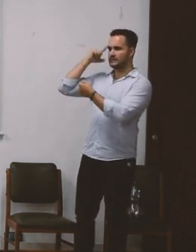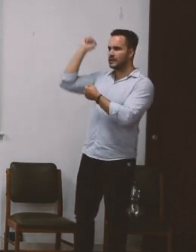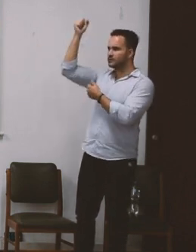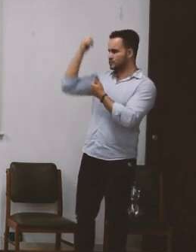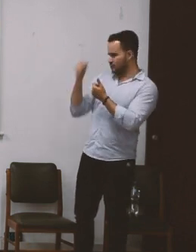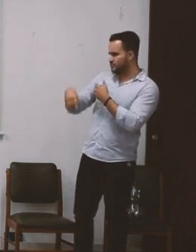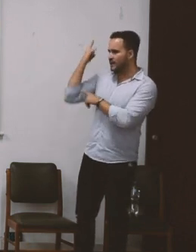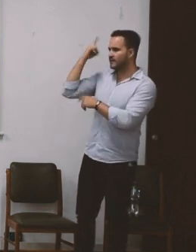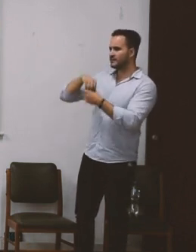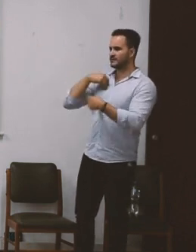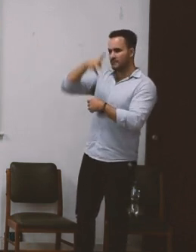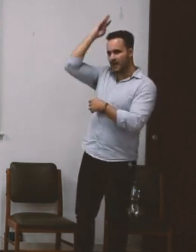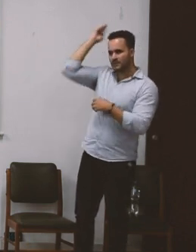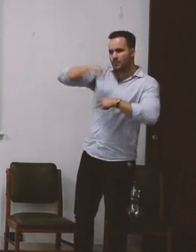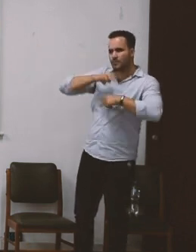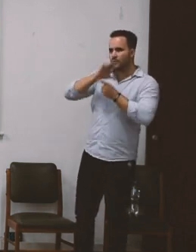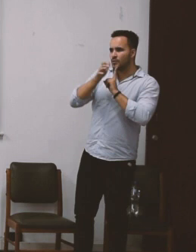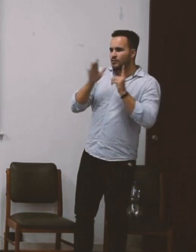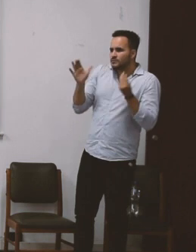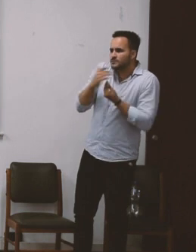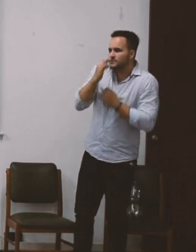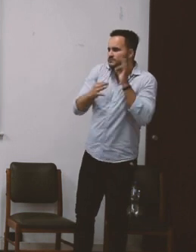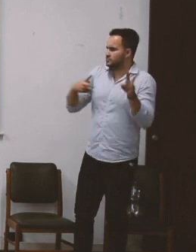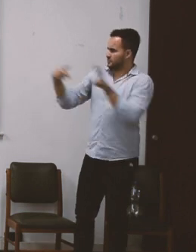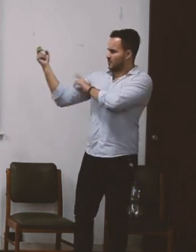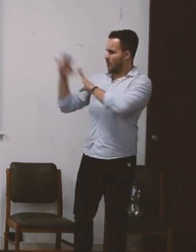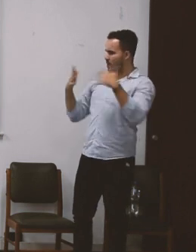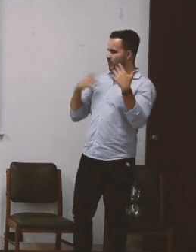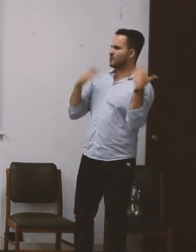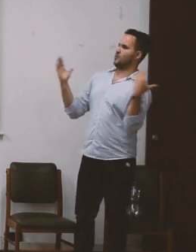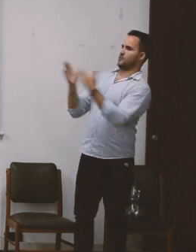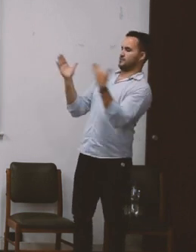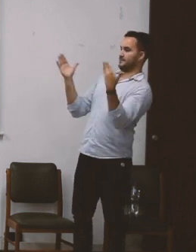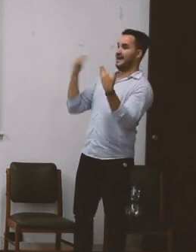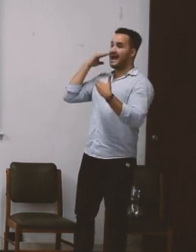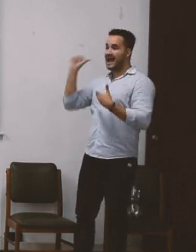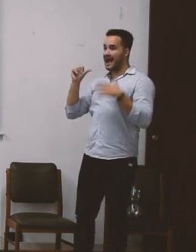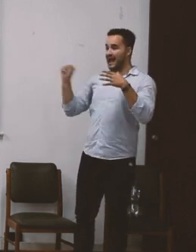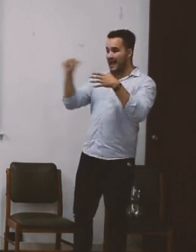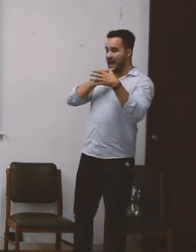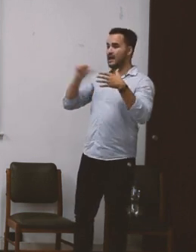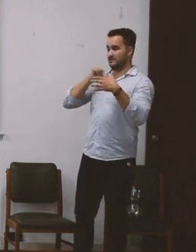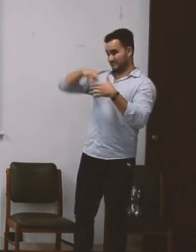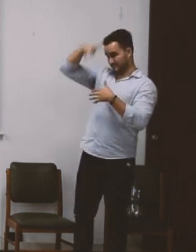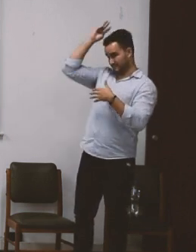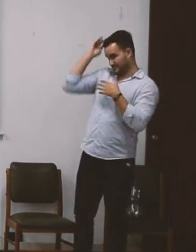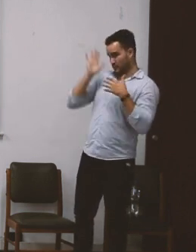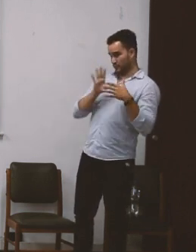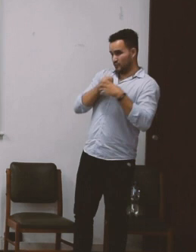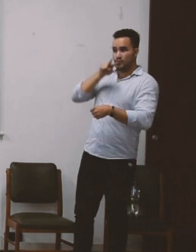intelectual respecto a los tejidos mayas, ¿no? Pero las mujeres indígenas estaban denunciando a Alida Boer, que tiene